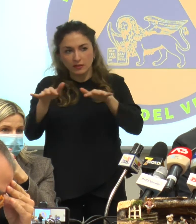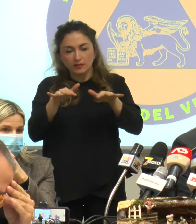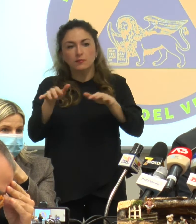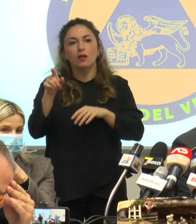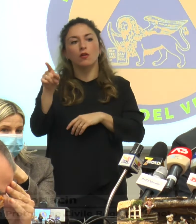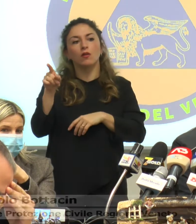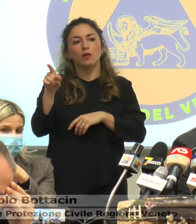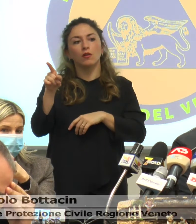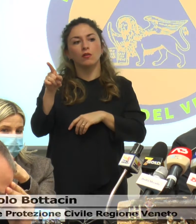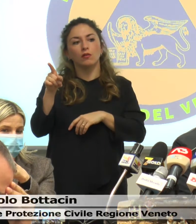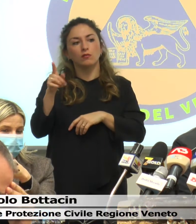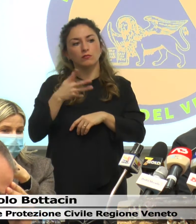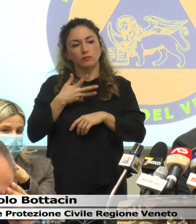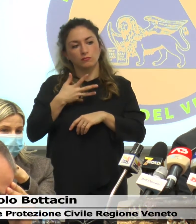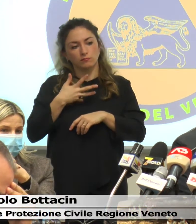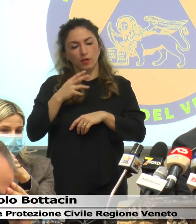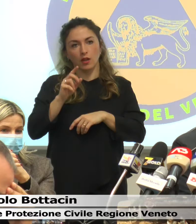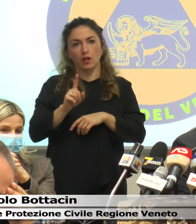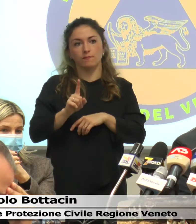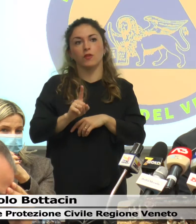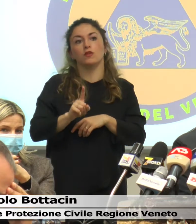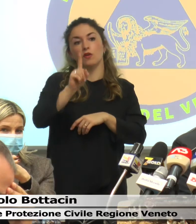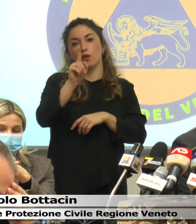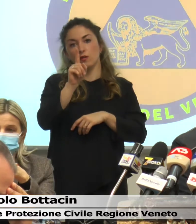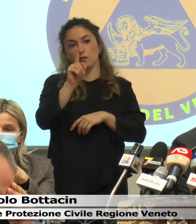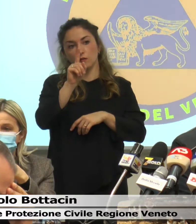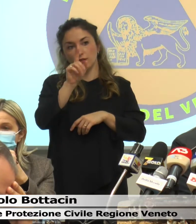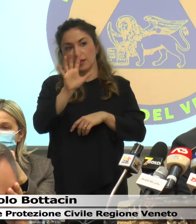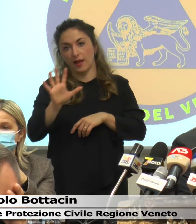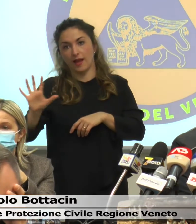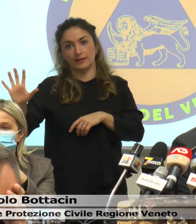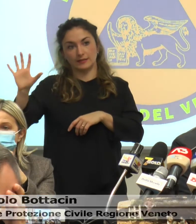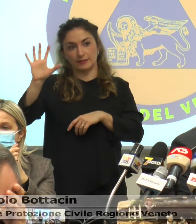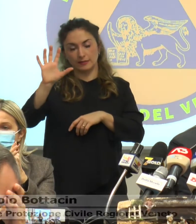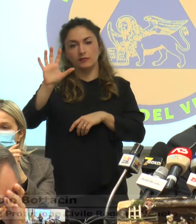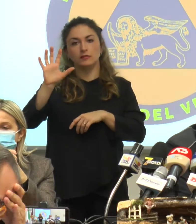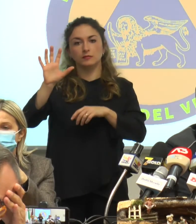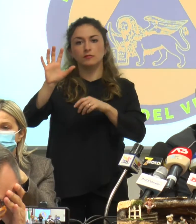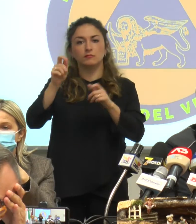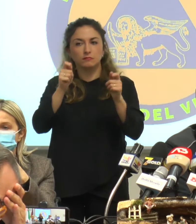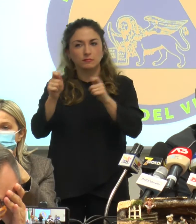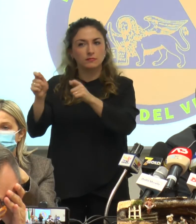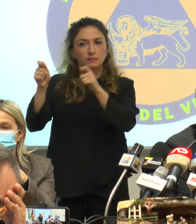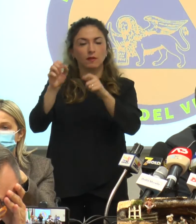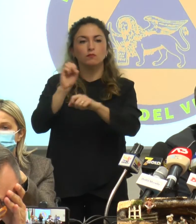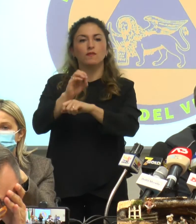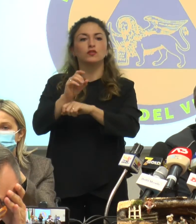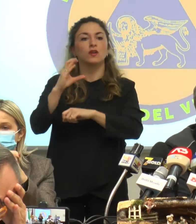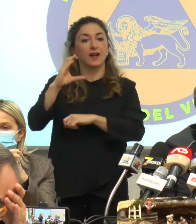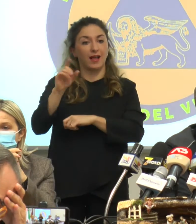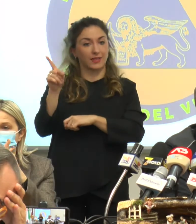molto capillare in tutto il nord-est in modo particolare, e anche il professor Casagli, come ho visto